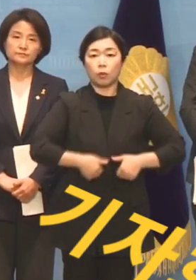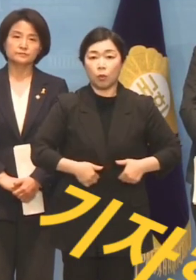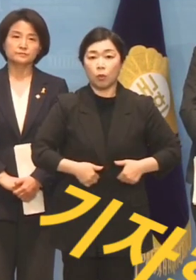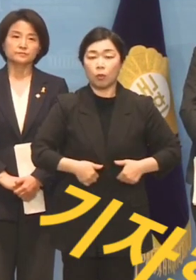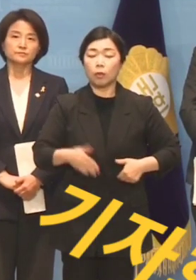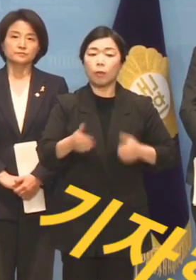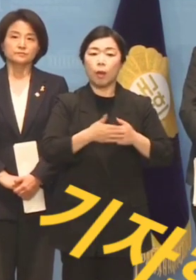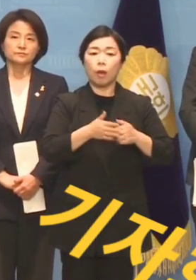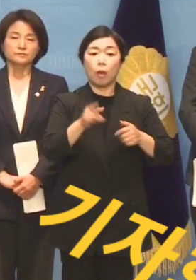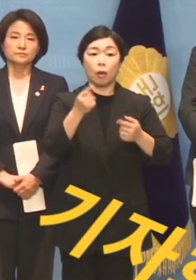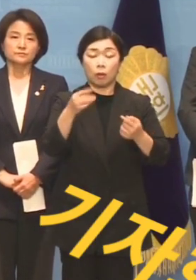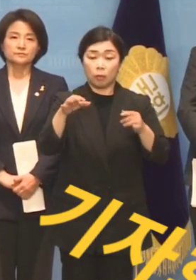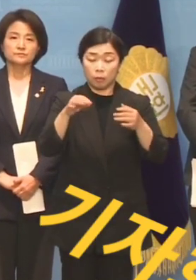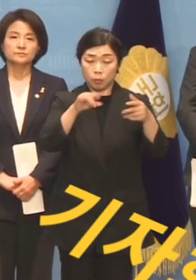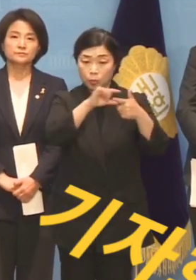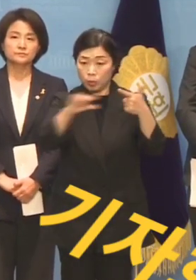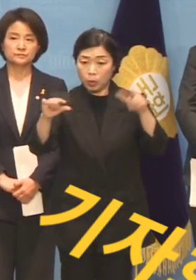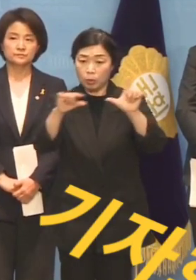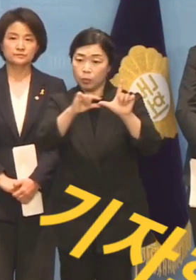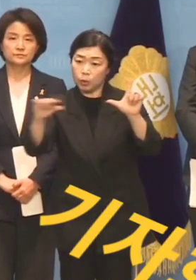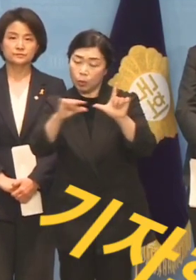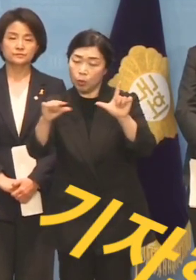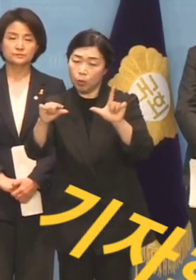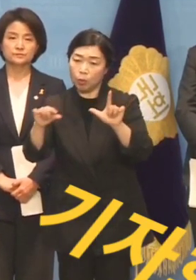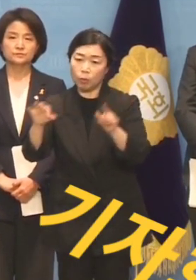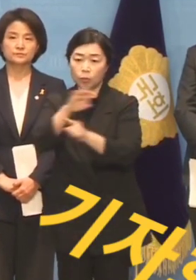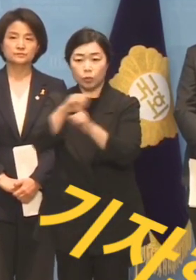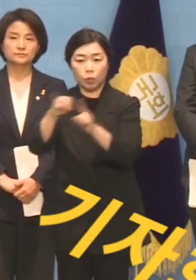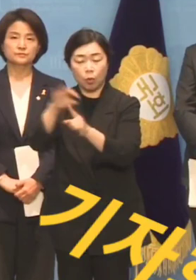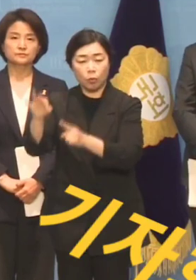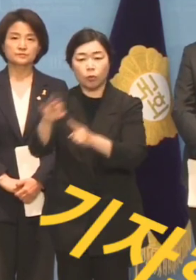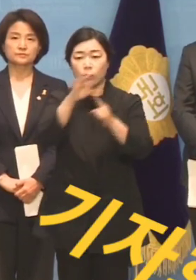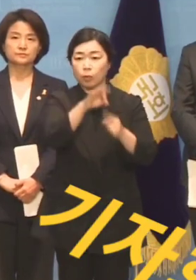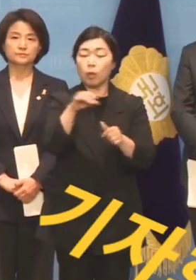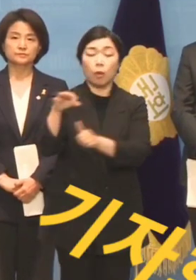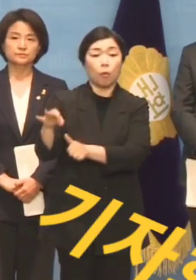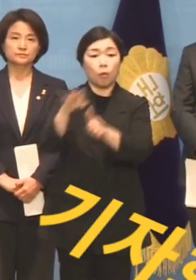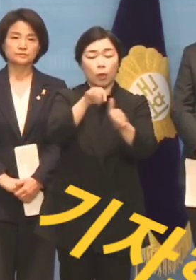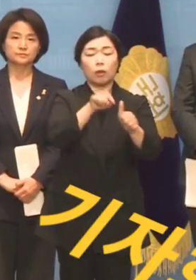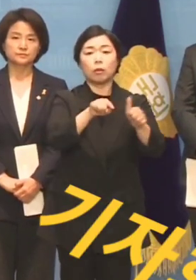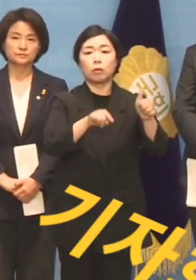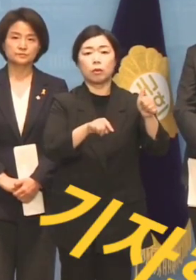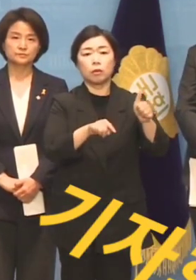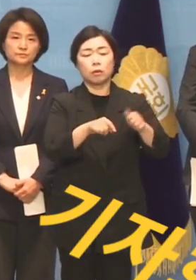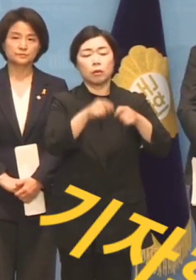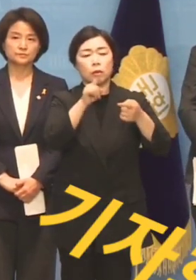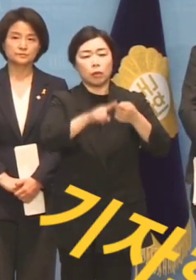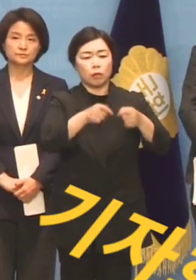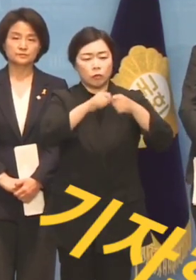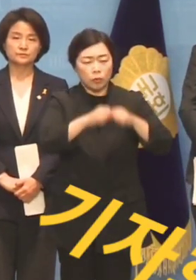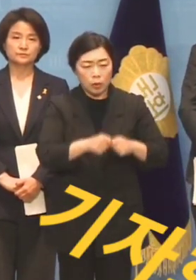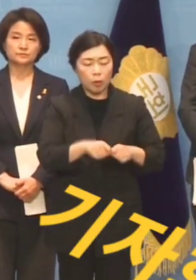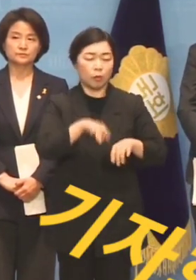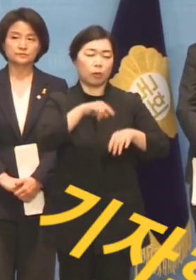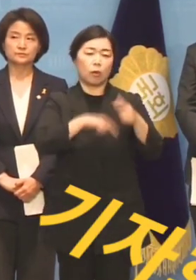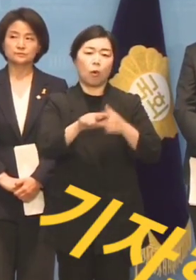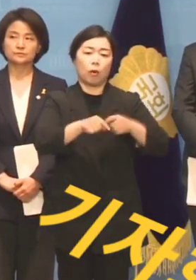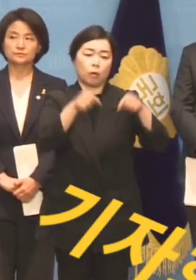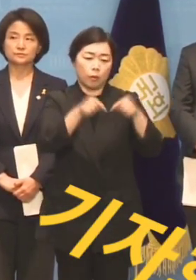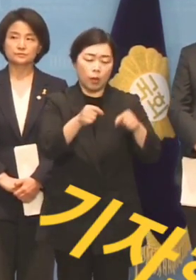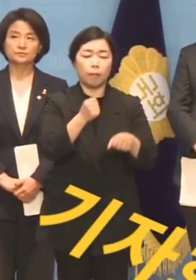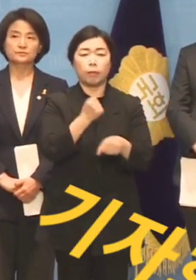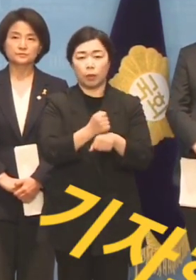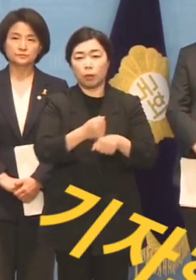쟁점들에 대해서도 여야가 크게 이견이 없이 공감되는 이런 쟁점들이 있습니다. 이 부분은 반드시 협상 과정에서